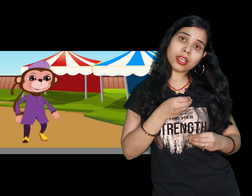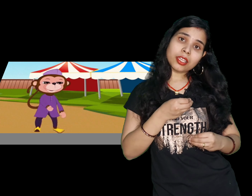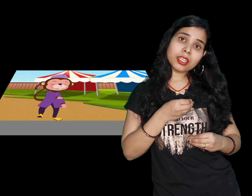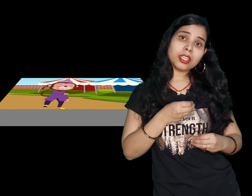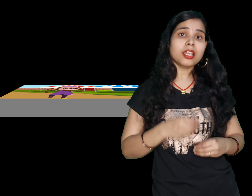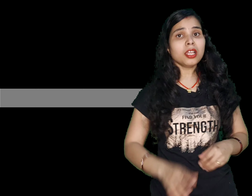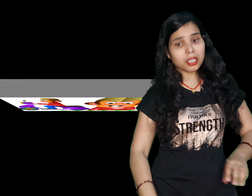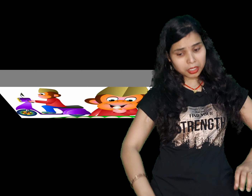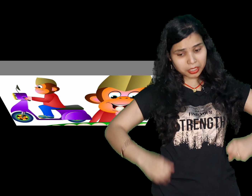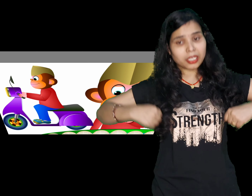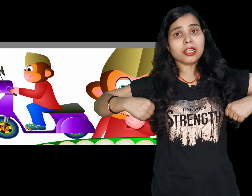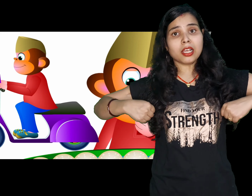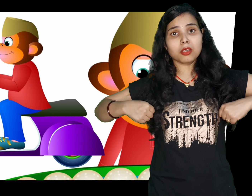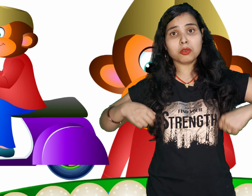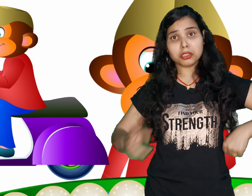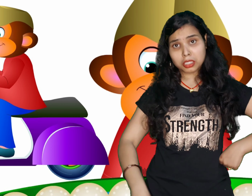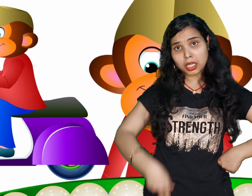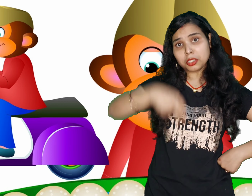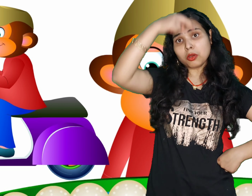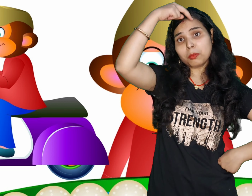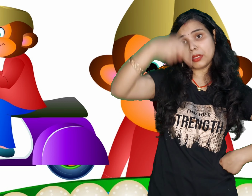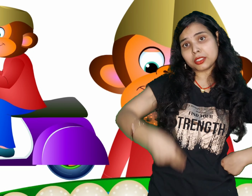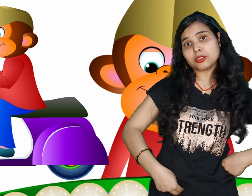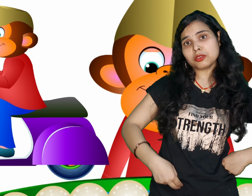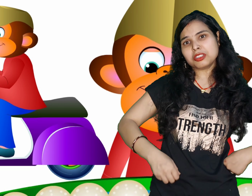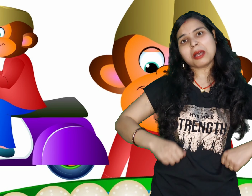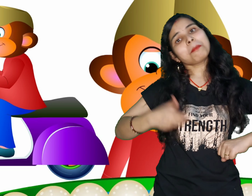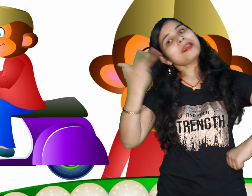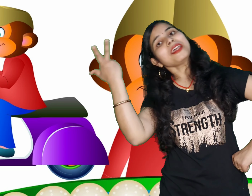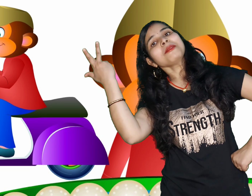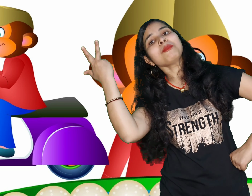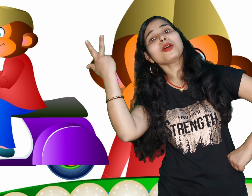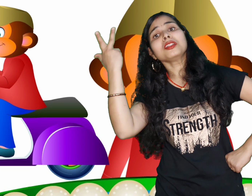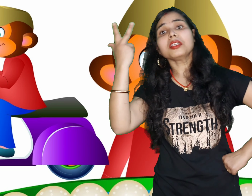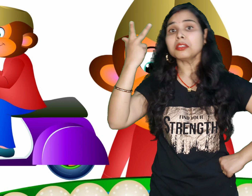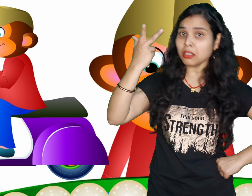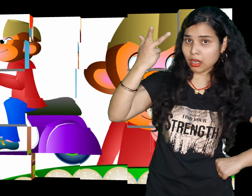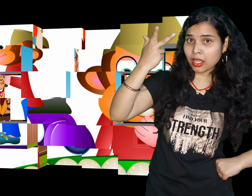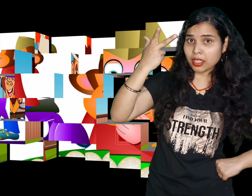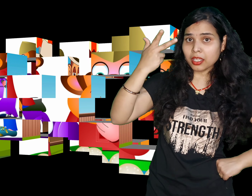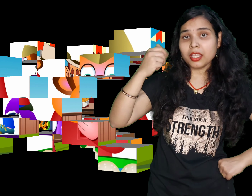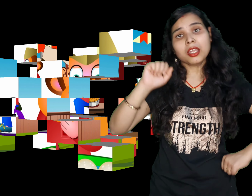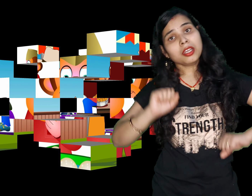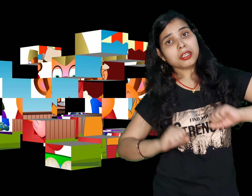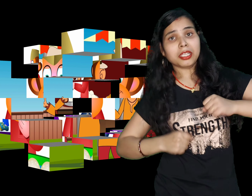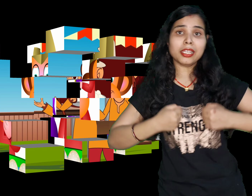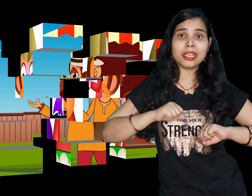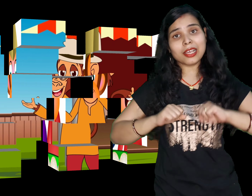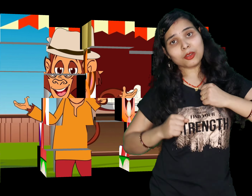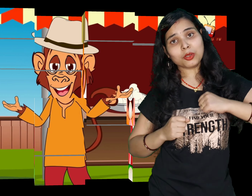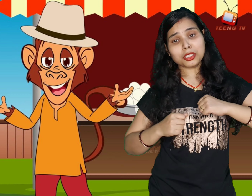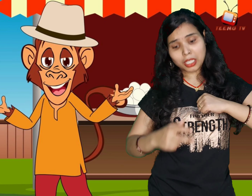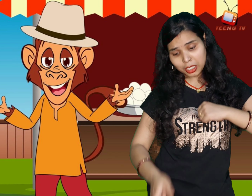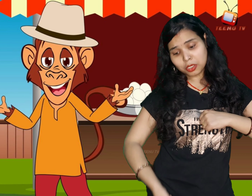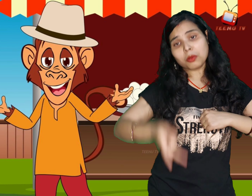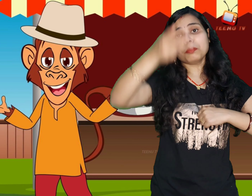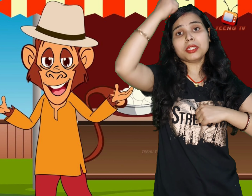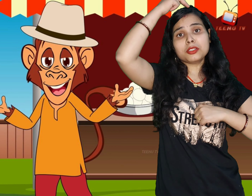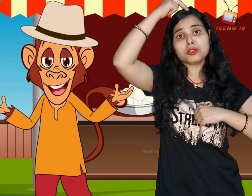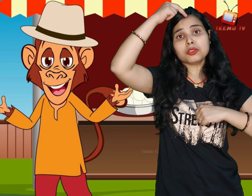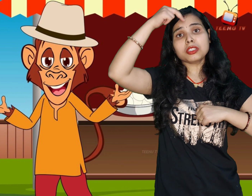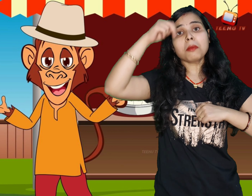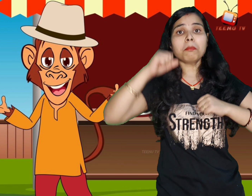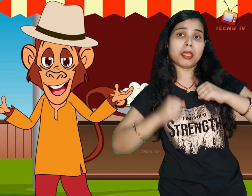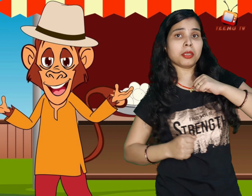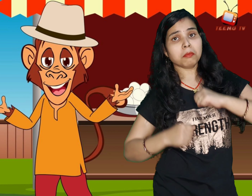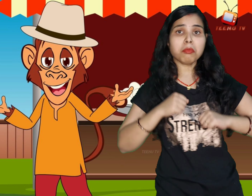खाने आए। ढीला कुर्ता टोपी जूता पहन बहुत इतराए। ढीला कुर्ता